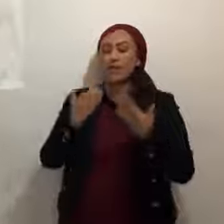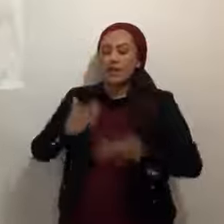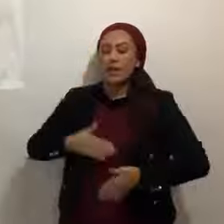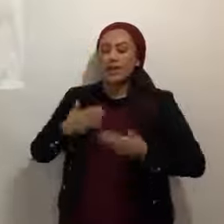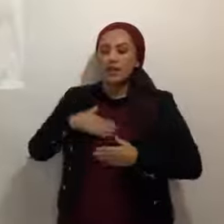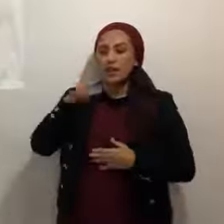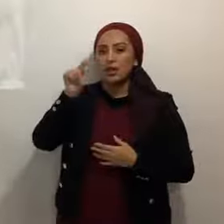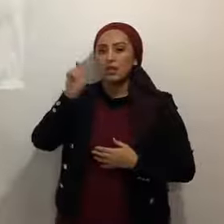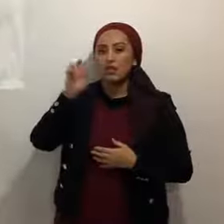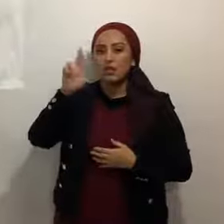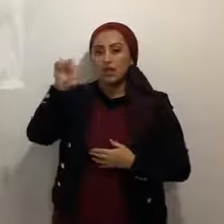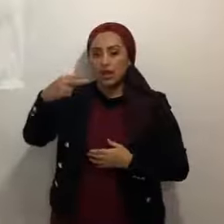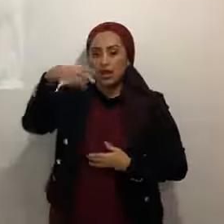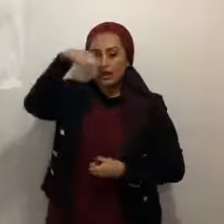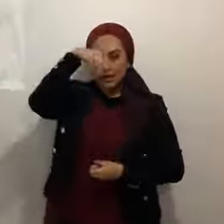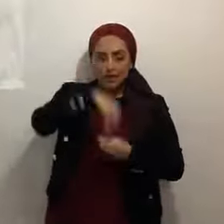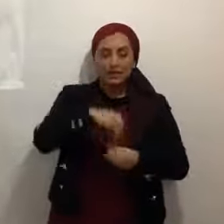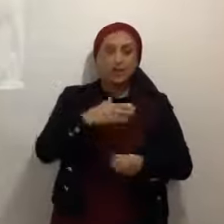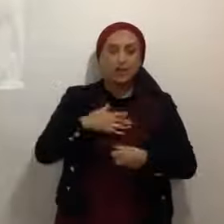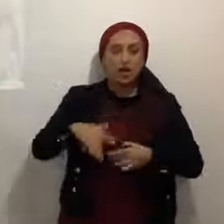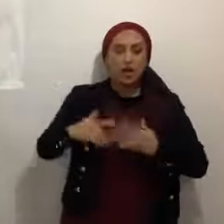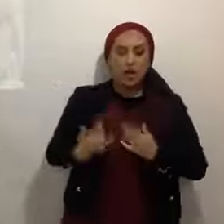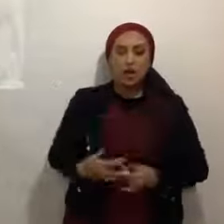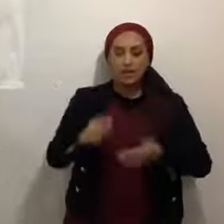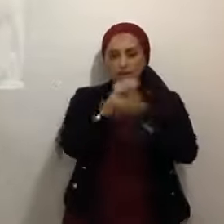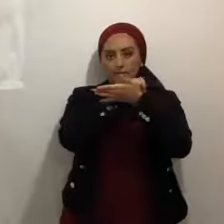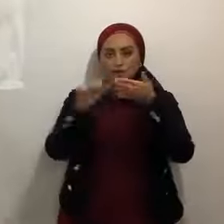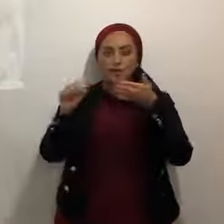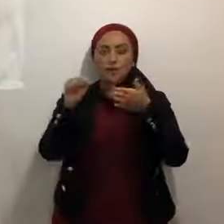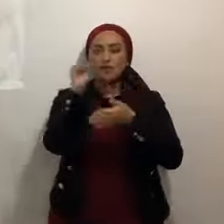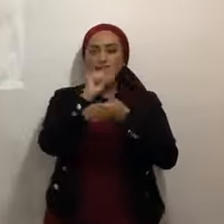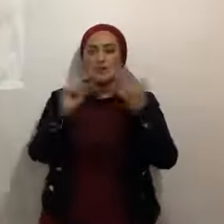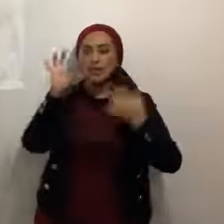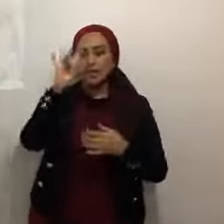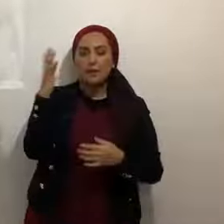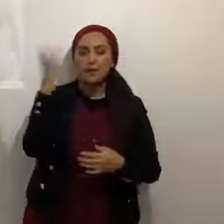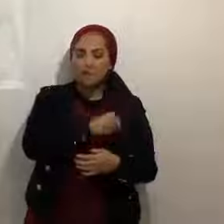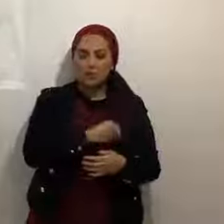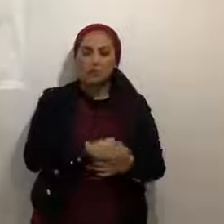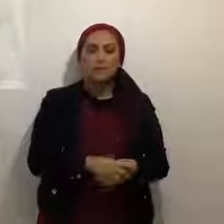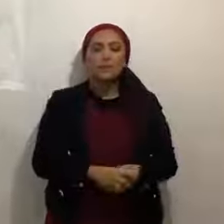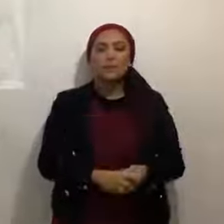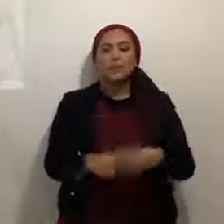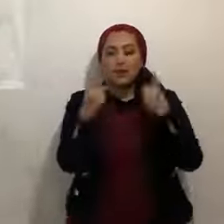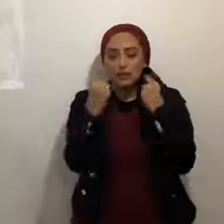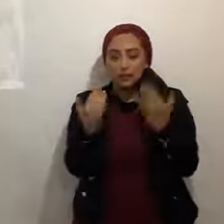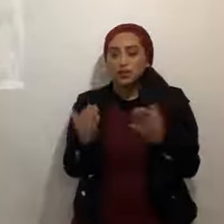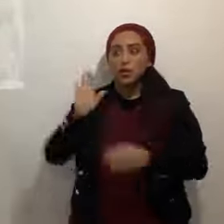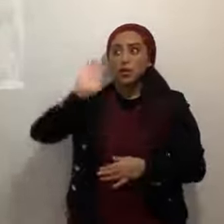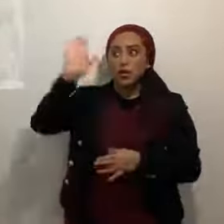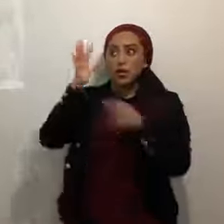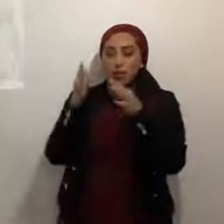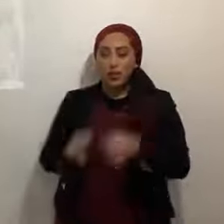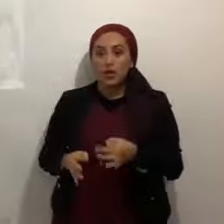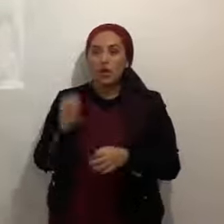de mi corazón. Subrayen ese verso 8, vean qué hermoso es. El hacer tu voluntad, Elohim mío, me